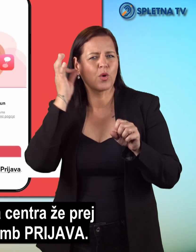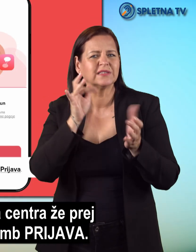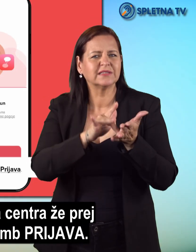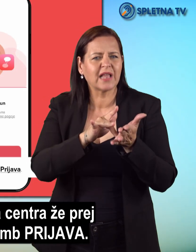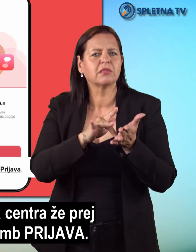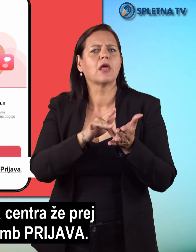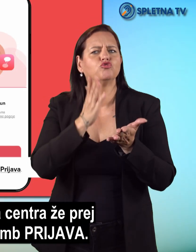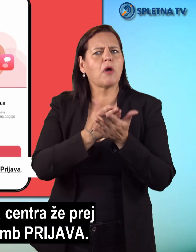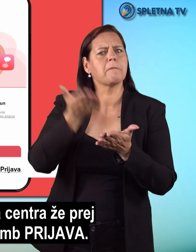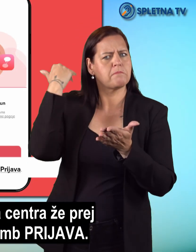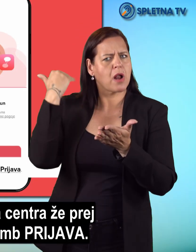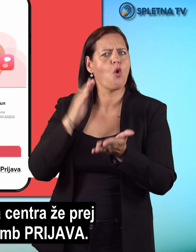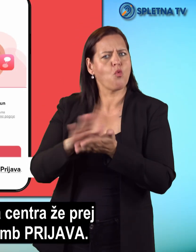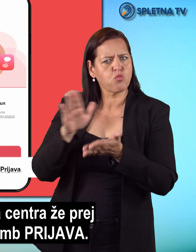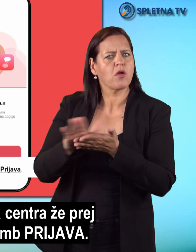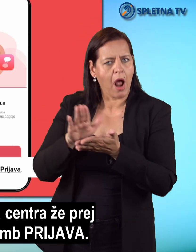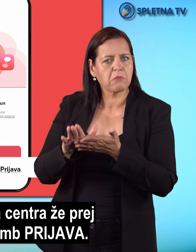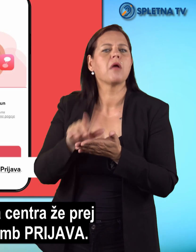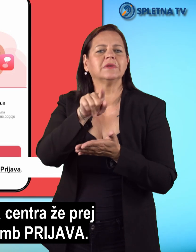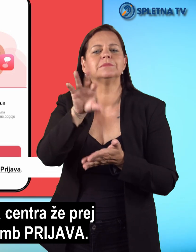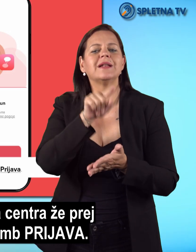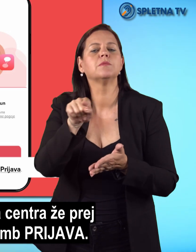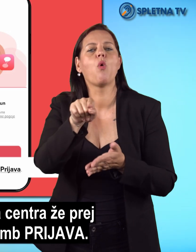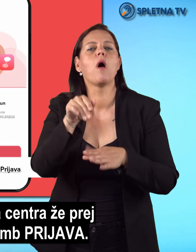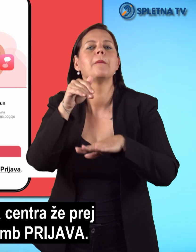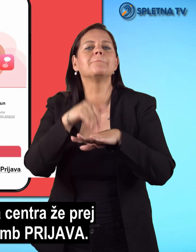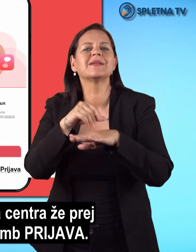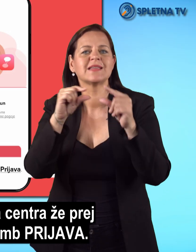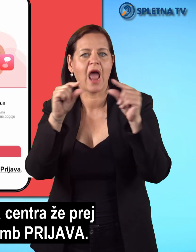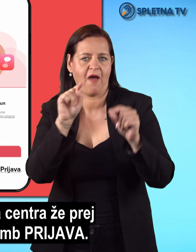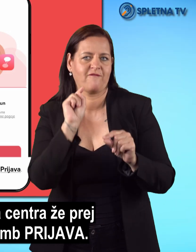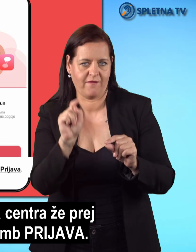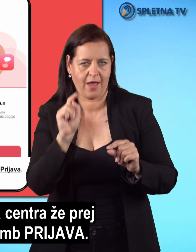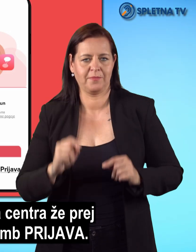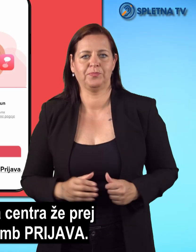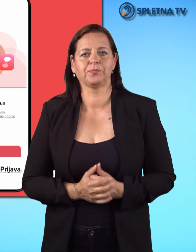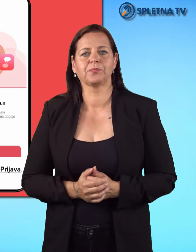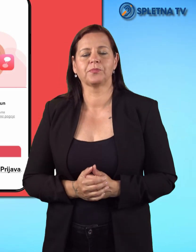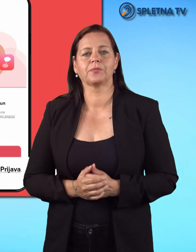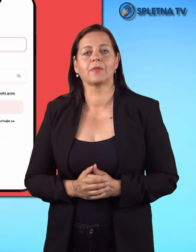Če ste storitev klicnega centra že prej uporabljali, izberite gumb Prijava.